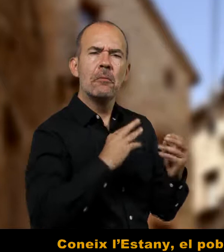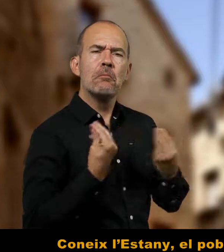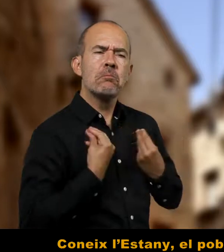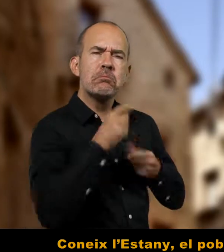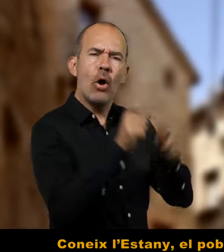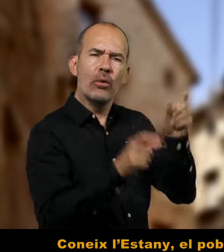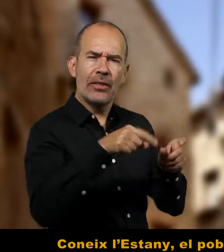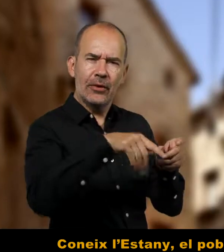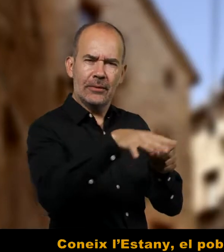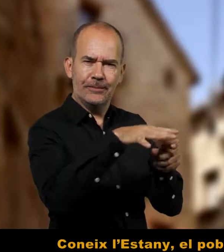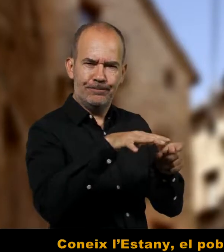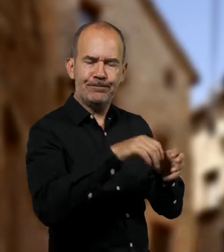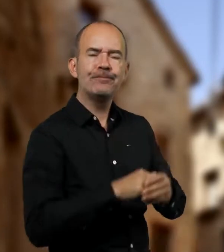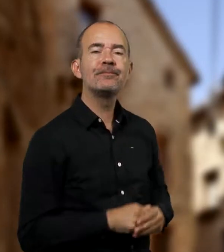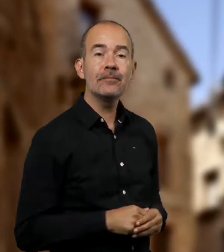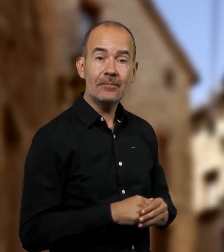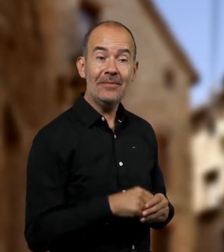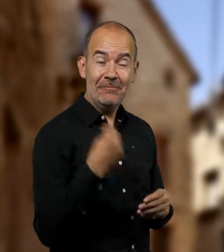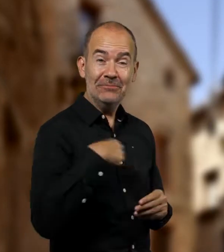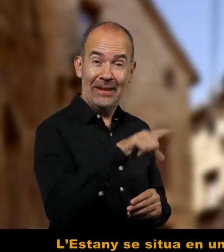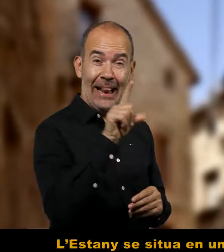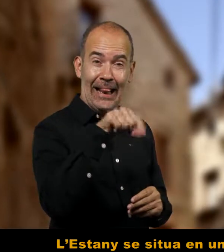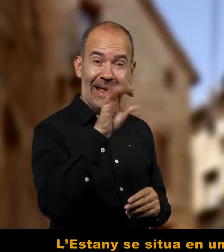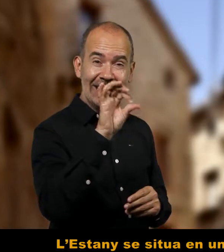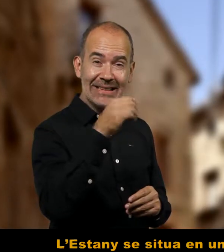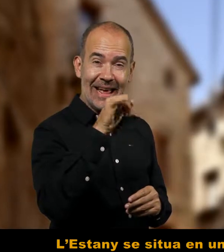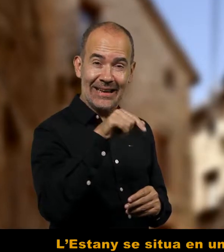Coneix l'Estany, el poblament a l'Estany.